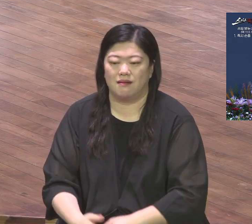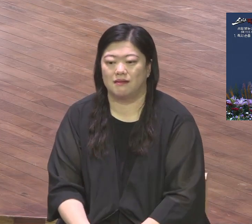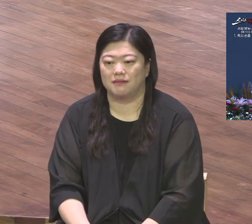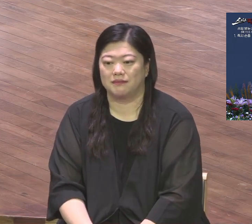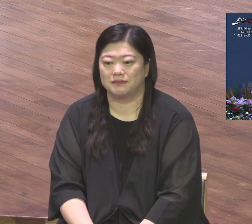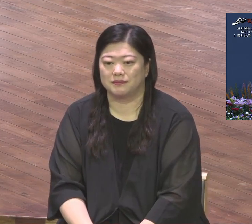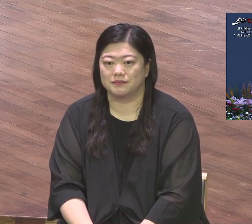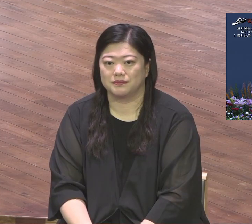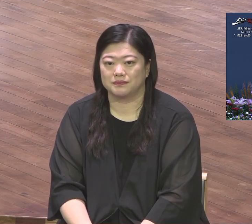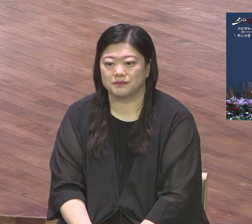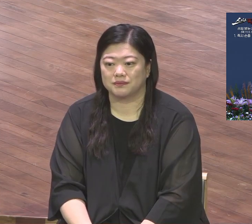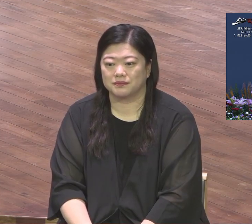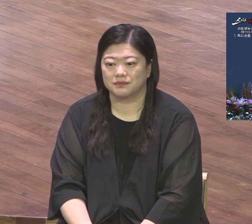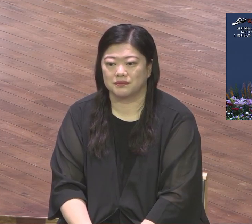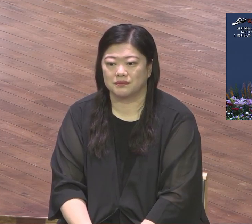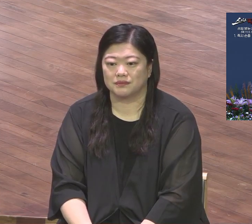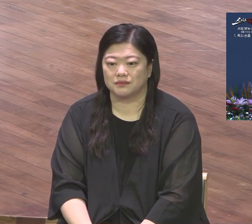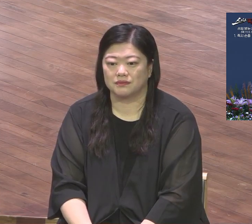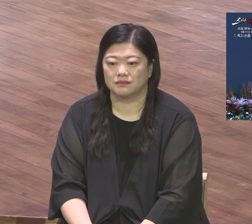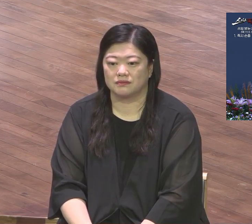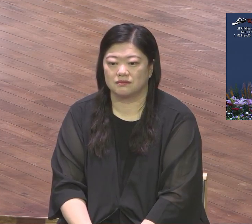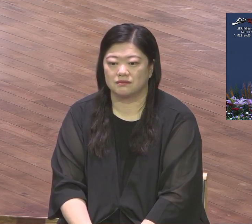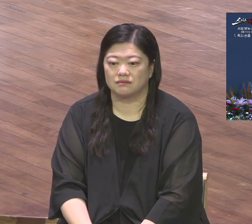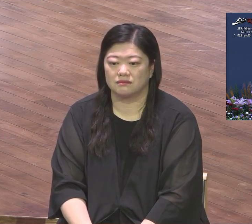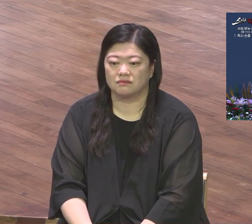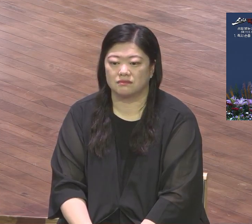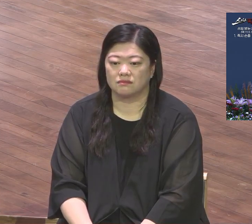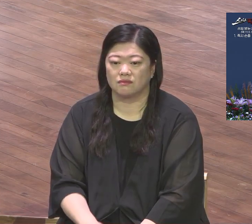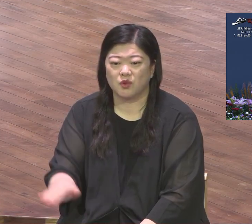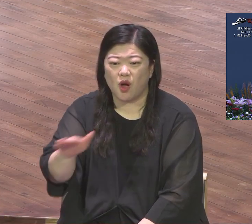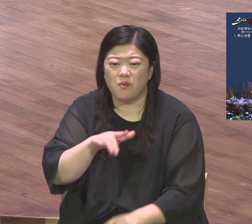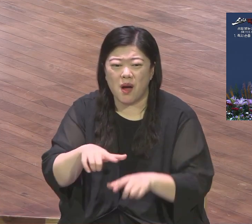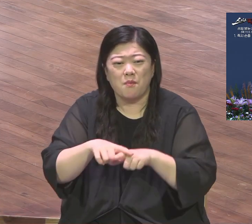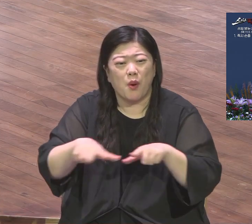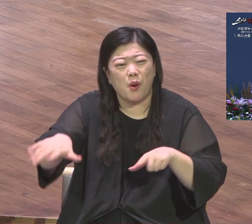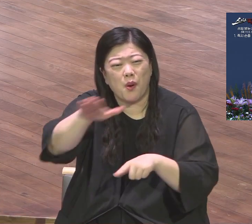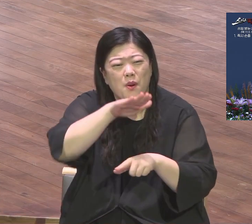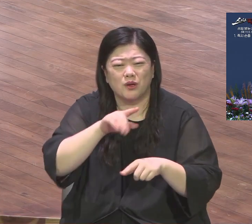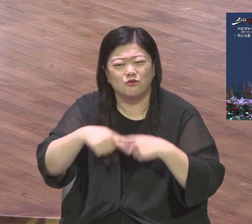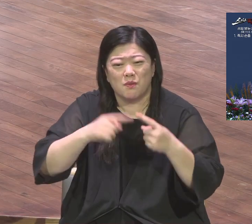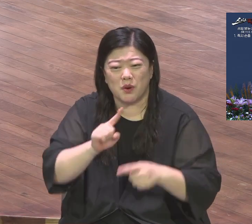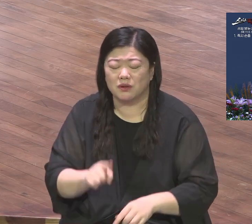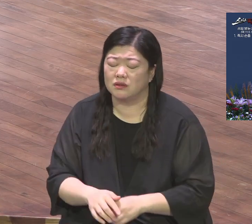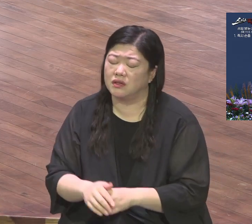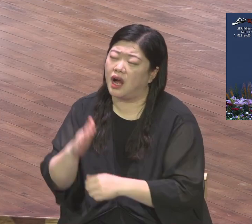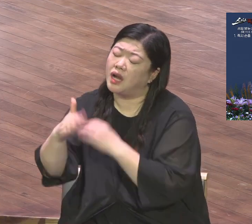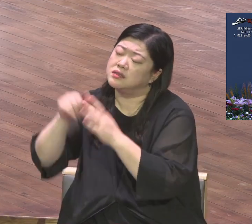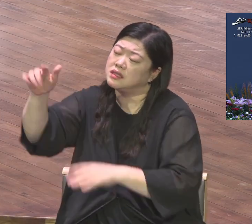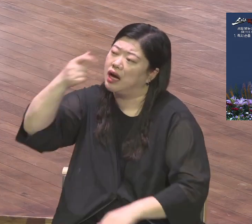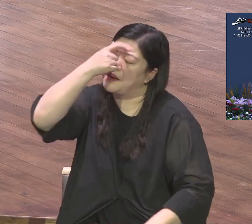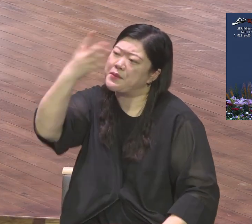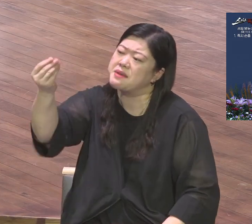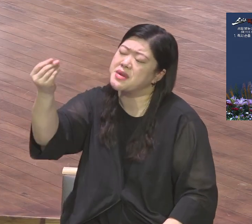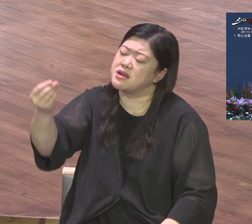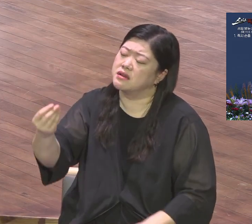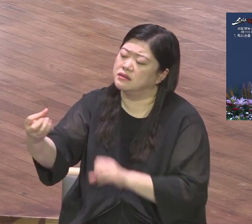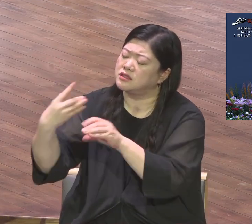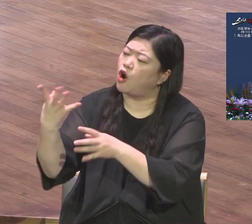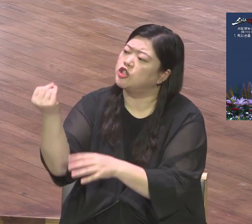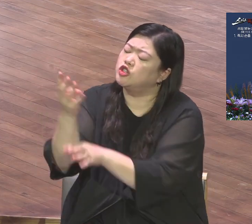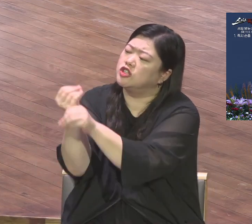체험이에요. 왜 나에게 하나님 응답 안 해줍니까? 왜 하나님 나를 어렵게 합니까? 왜 하나님 나를 자존심 상하게 합니까?